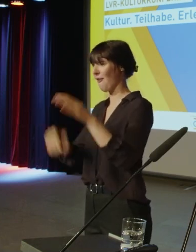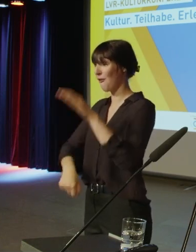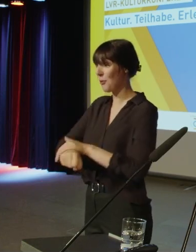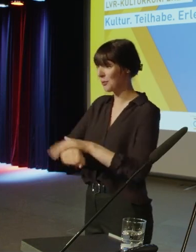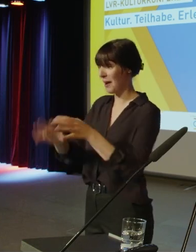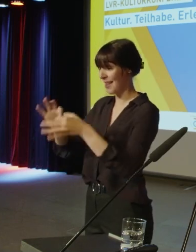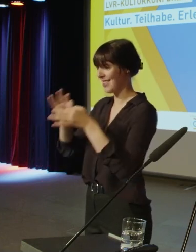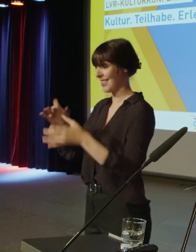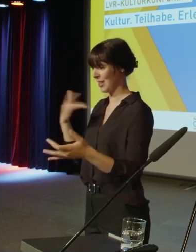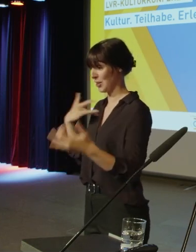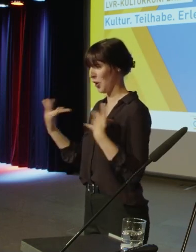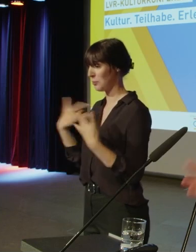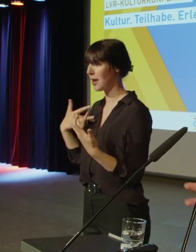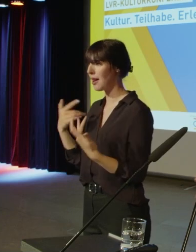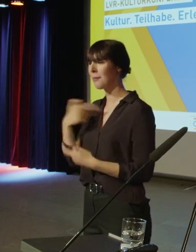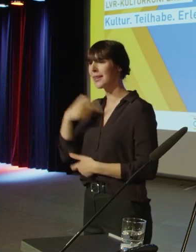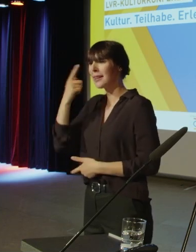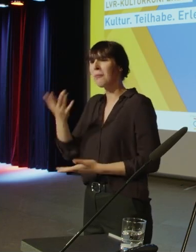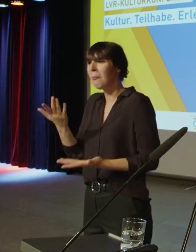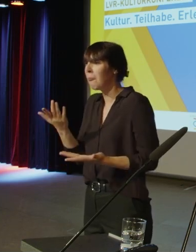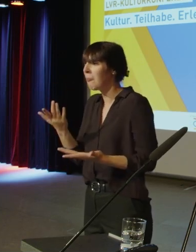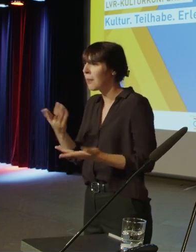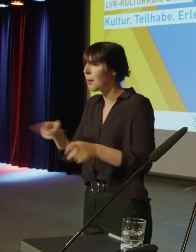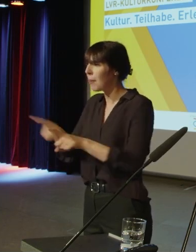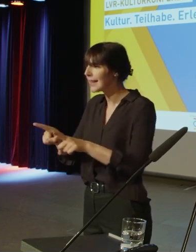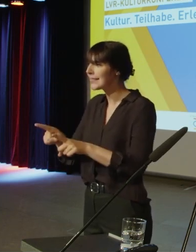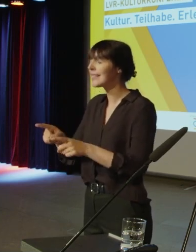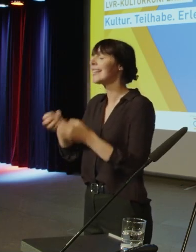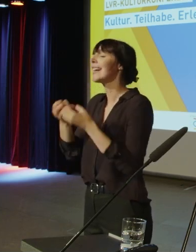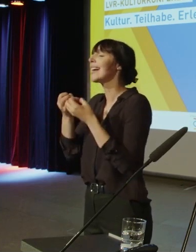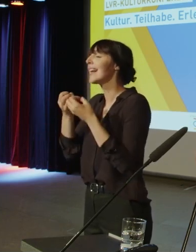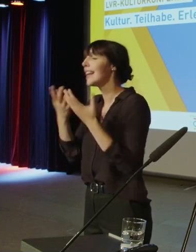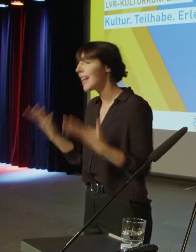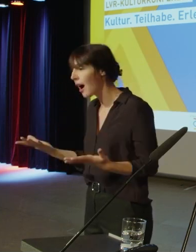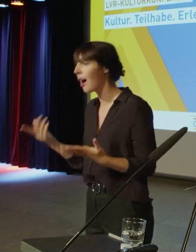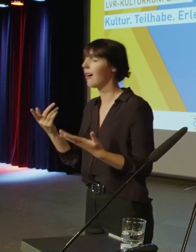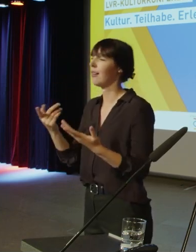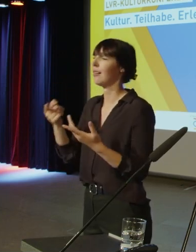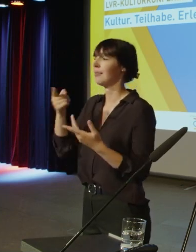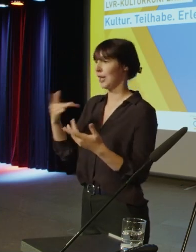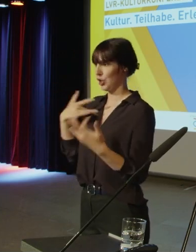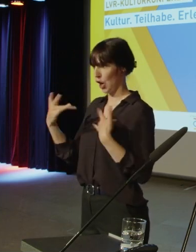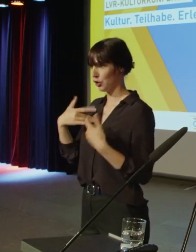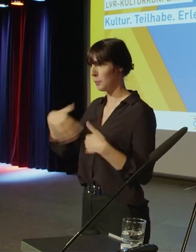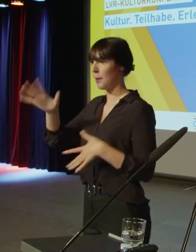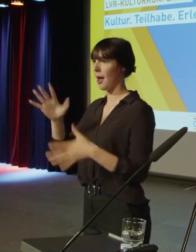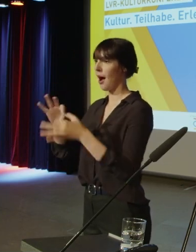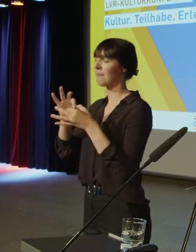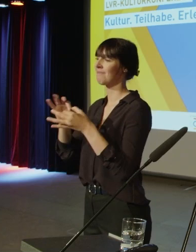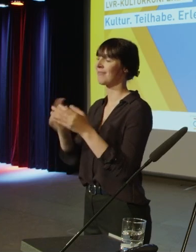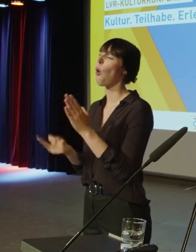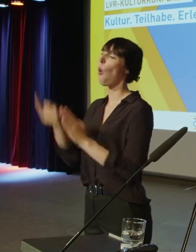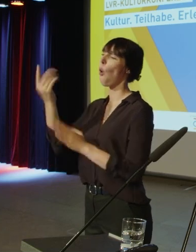ich habe gesagt, um Gottes Willen. Also natürlich ist das ein Ort der Hochkultur und natürlich werden da die großen, wichtigen Themen dieser Zeit verhandelt